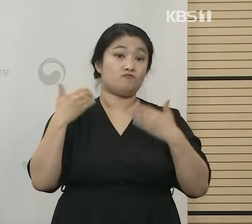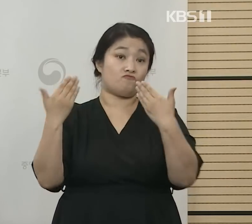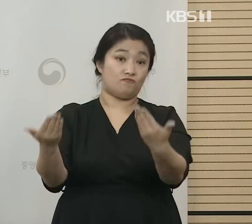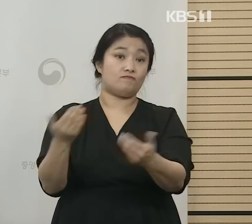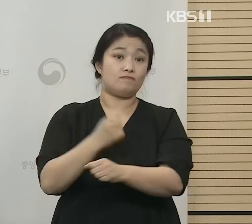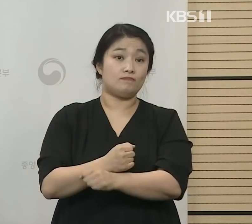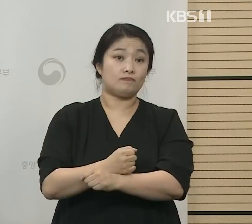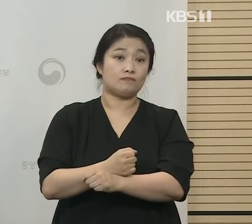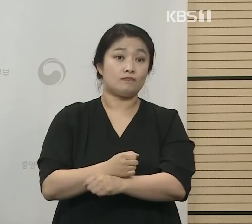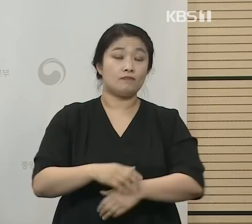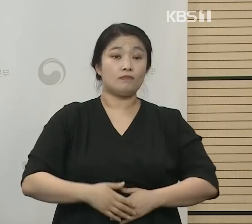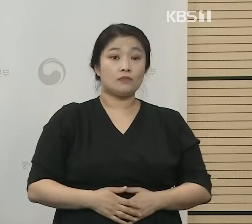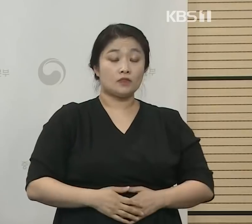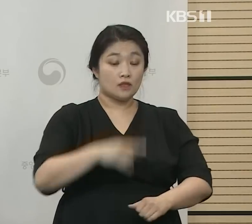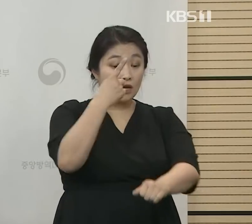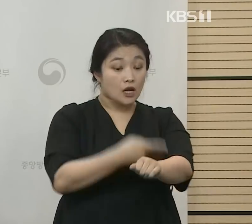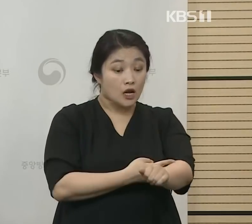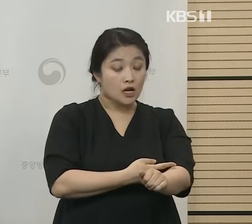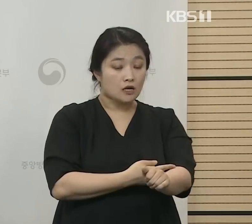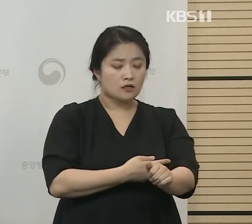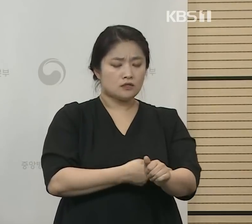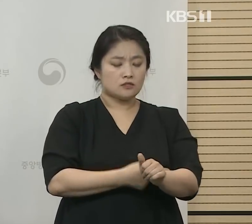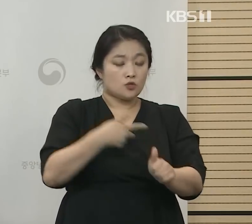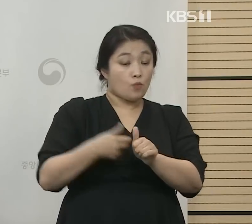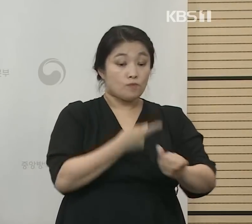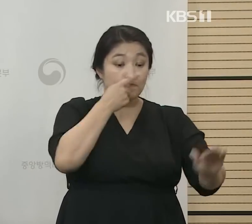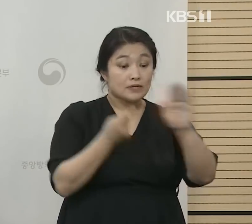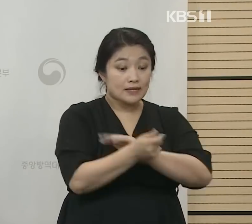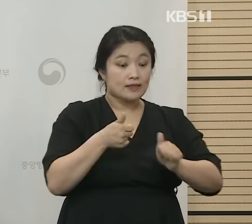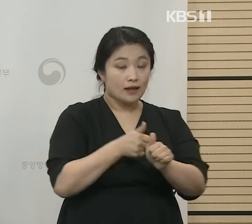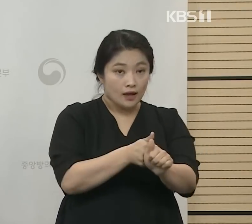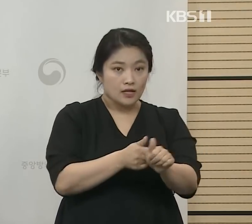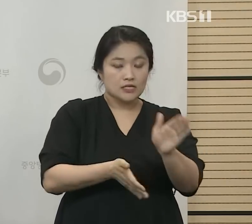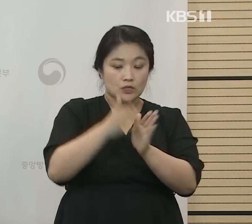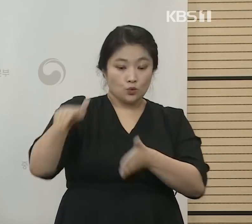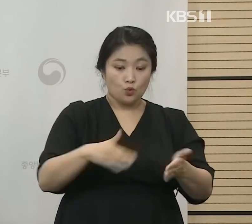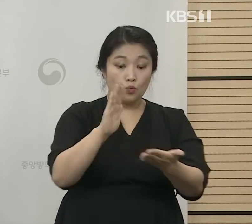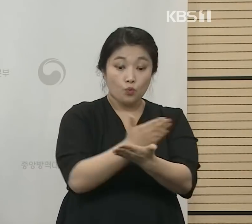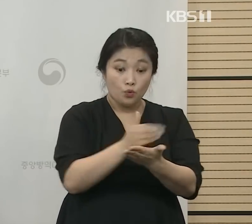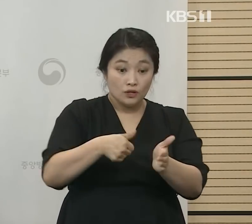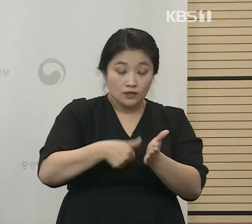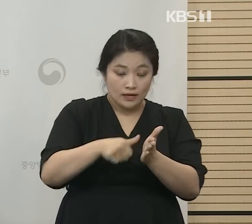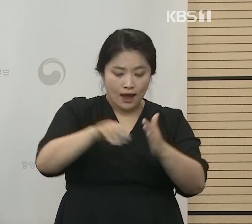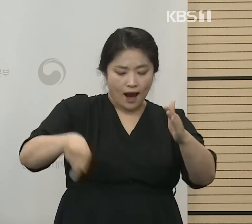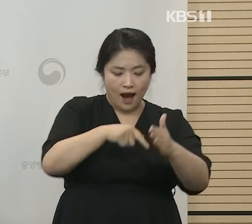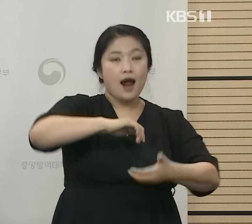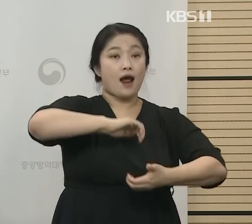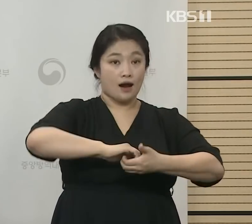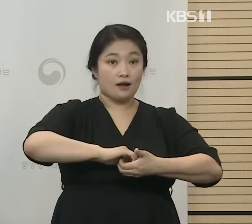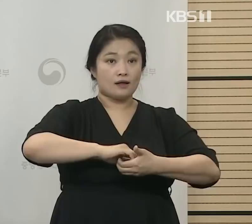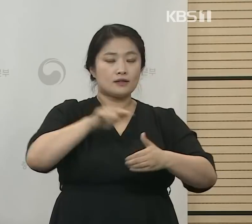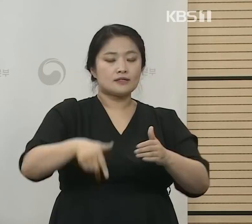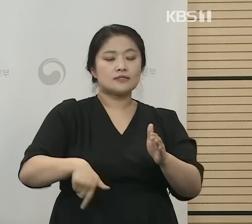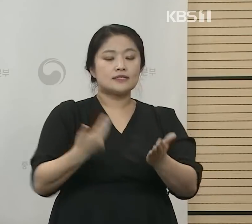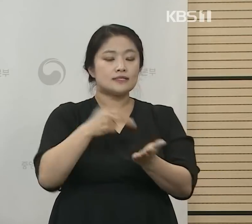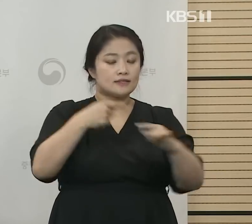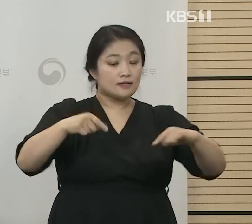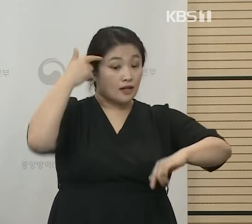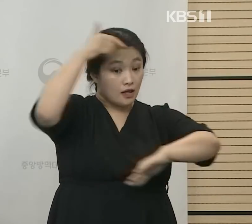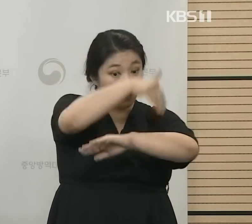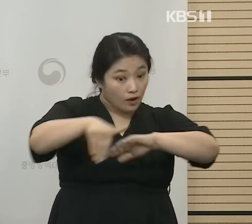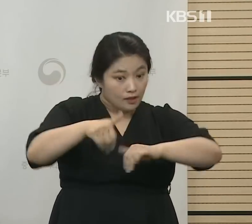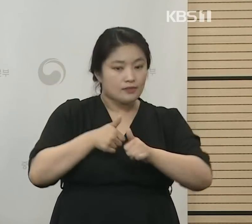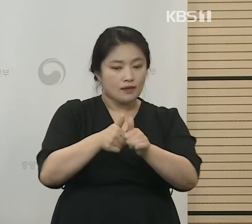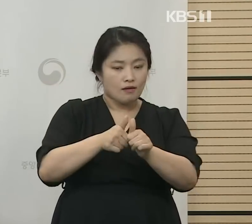계획입니다. 자율접종 지침에 따라 시도별 배정 물량의 범위 내에서 지자체 자체 계획에